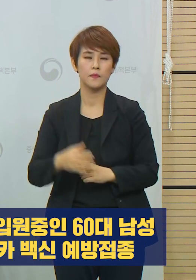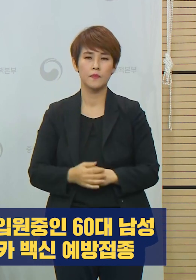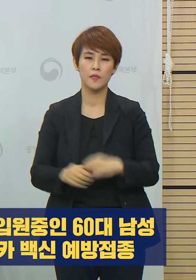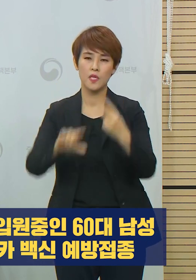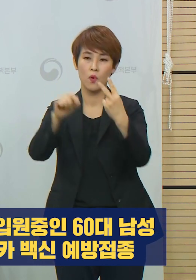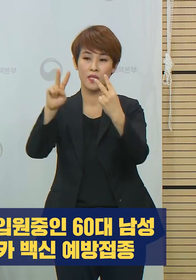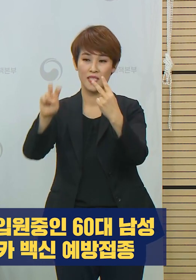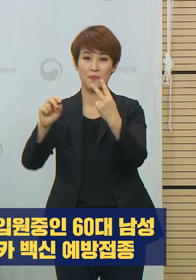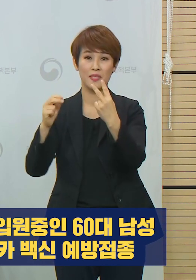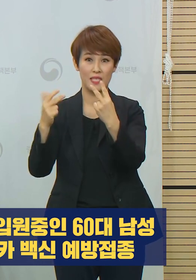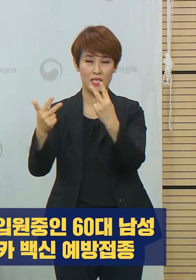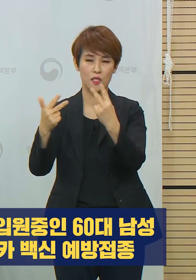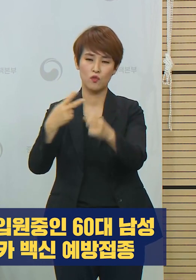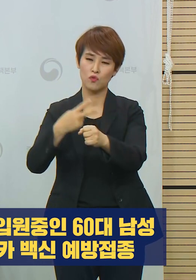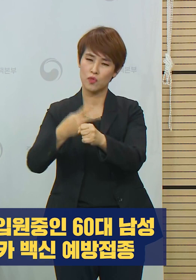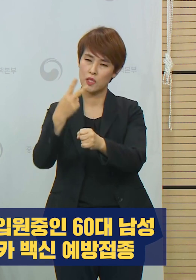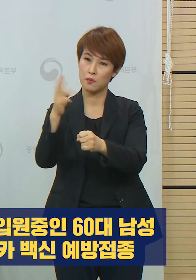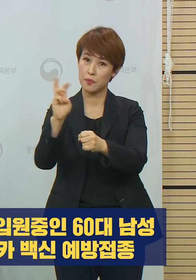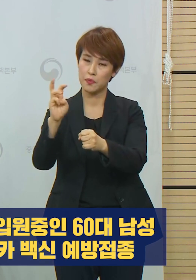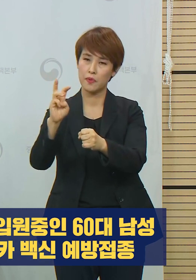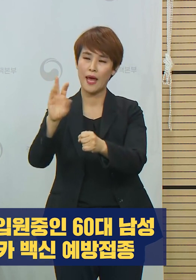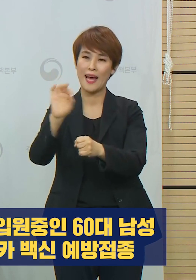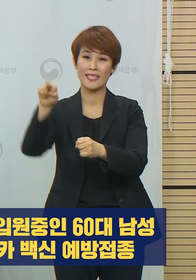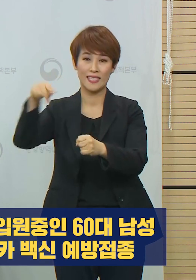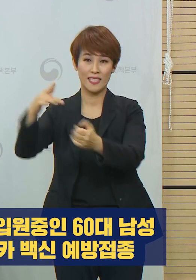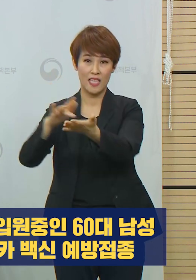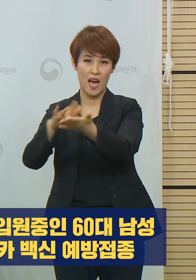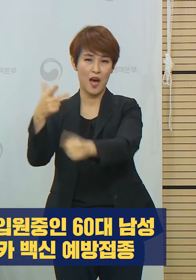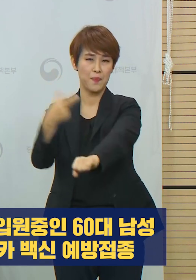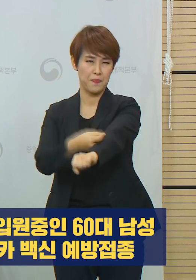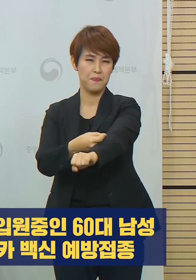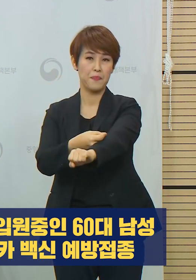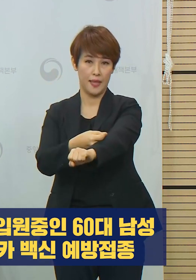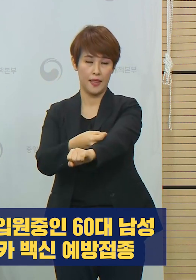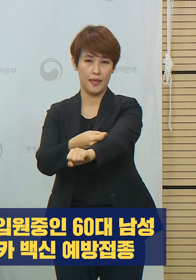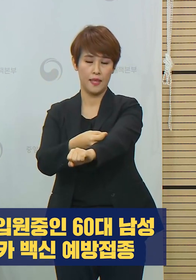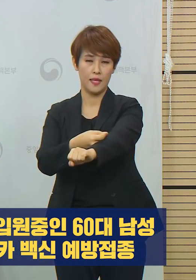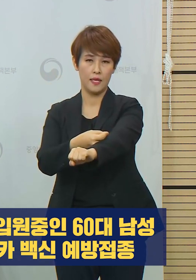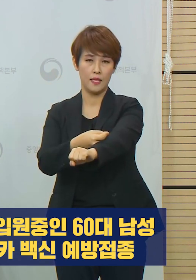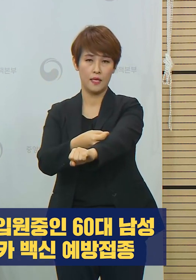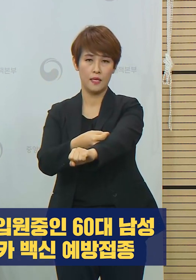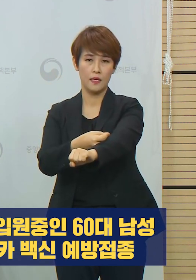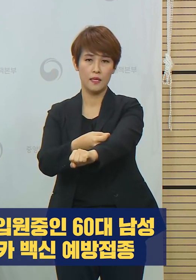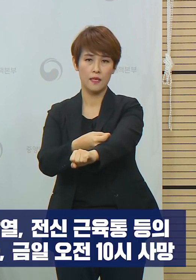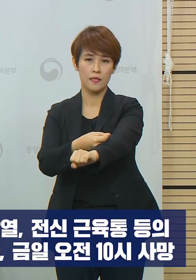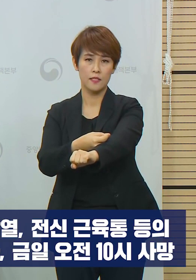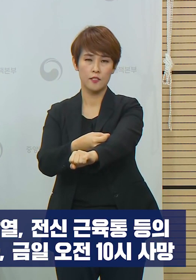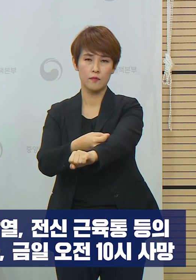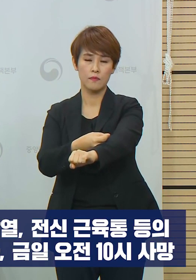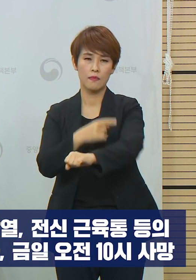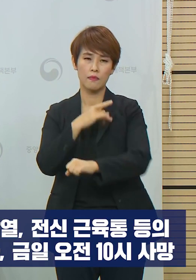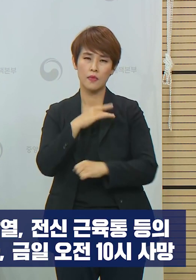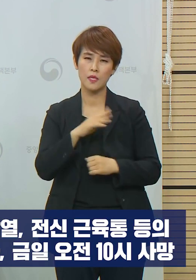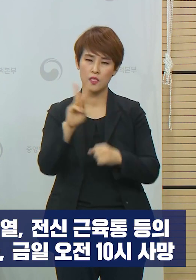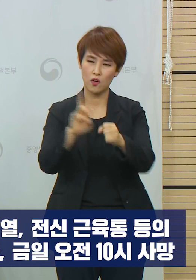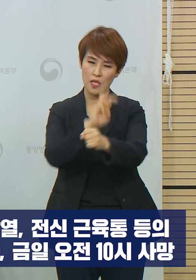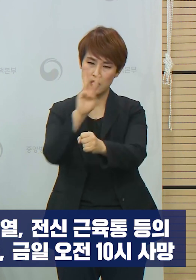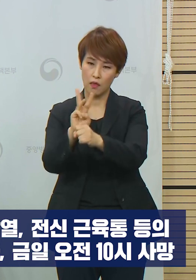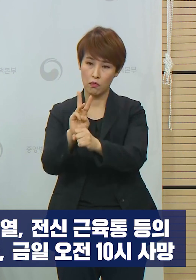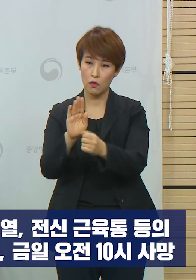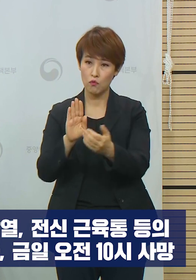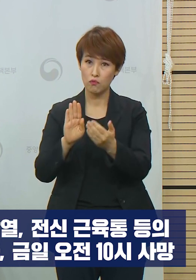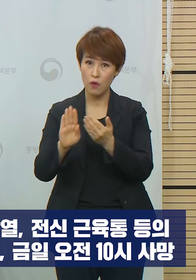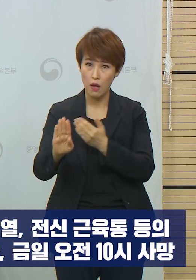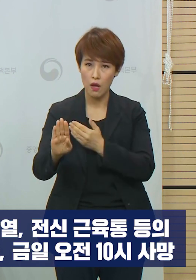2월 27일 2시 반경에 아스트라제네카로 예방접종을 맞으셨습니다. 33시간이 경과한